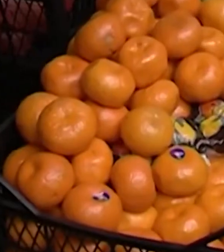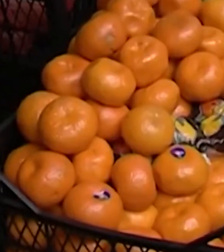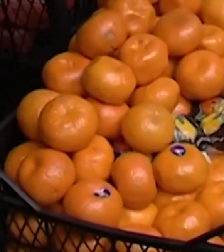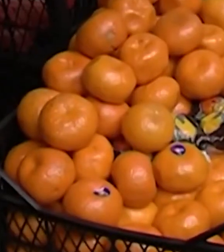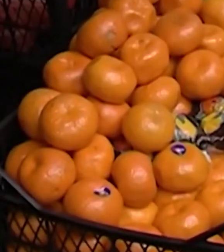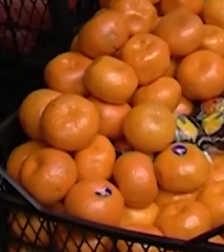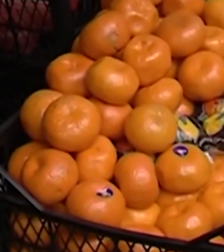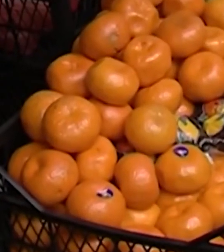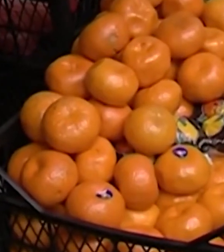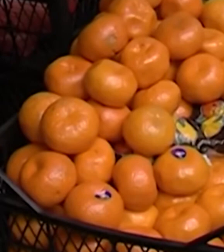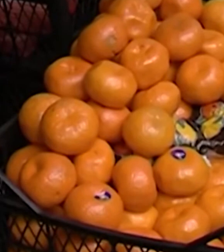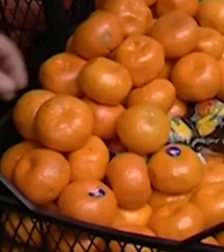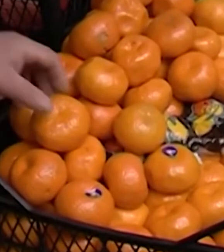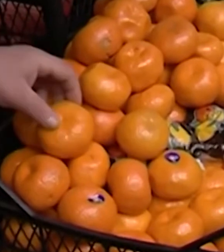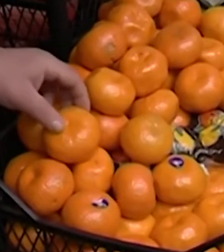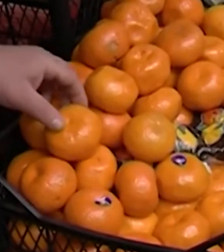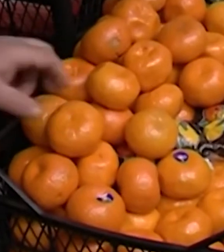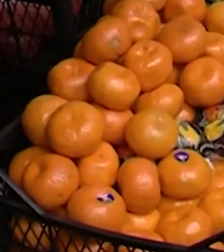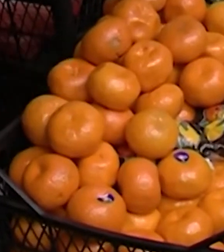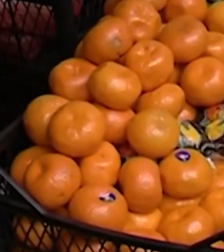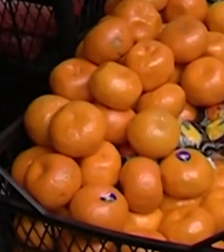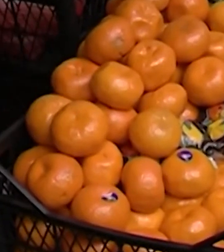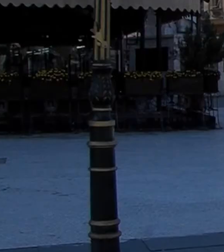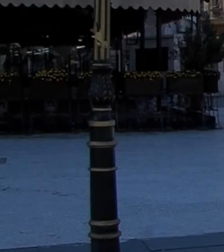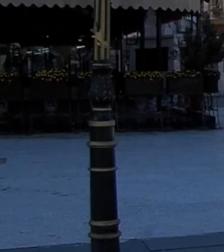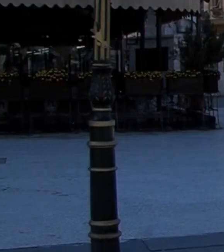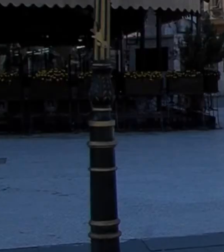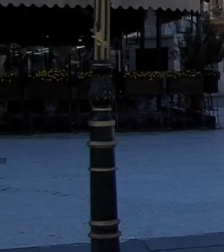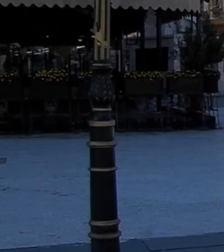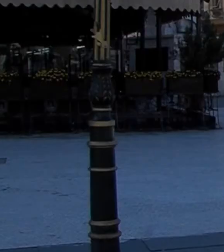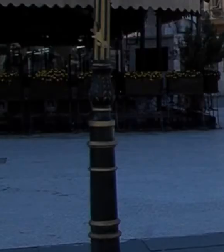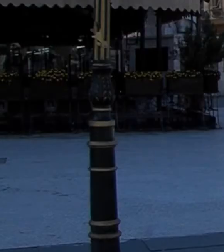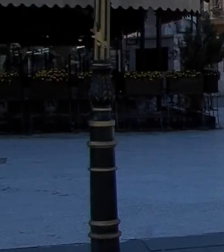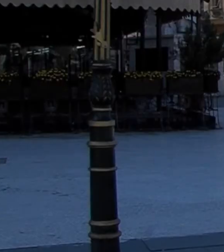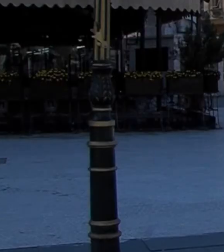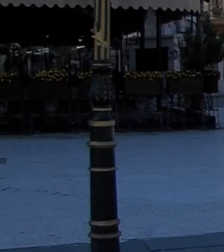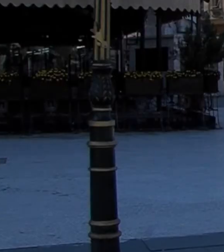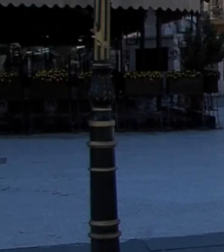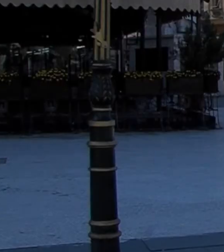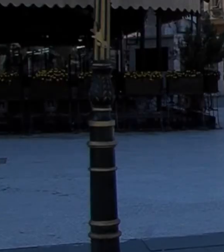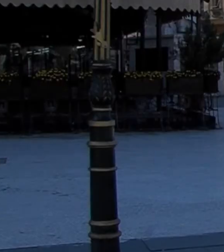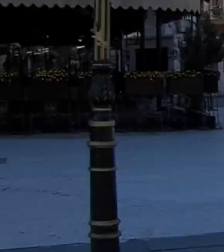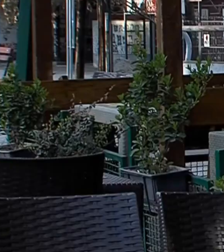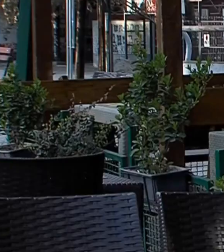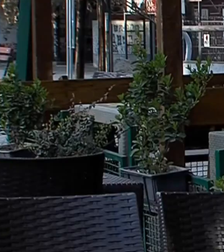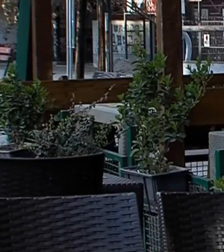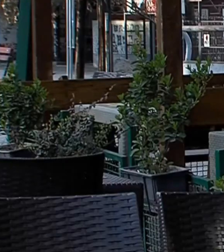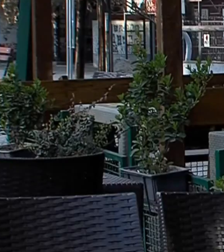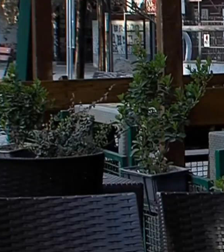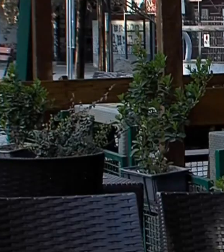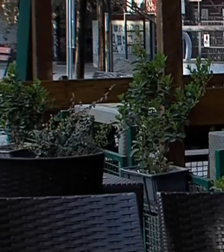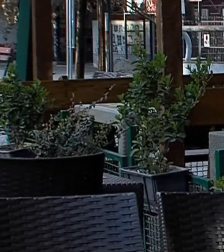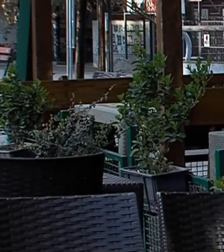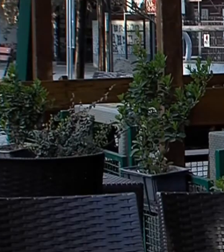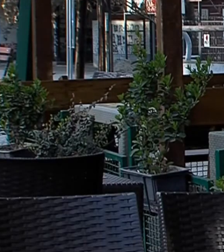vërejtje për punëdhënësit që nuk kanë vepruar sipas rekomandimeve të qeverisë. Inspektoriati Shtetror i Transportit po ashtu ka forcuar kontrolet